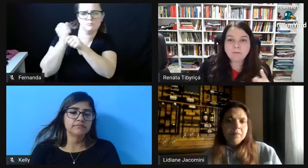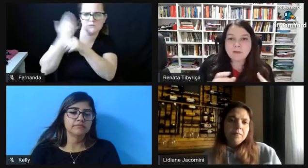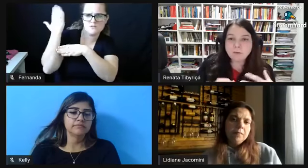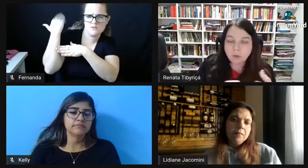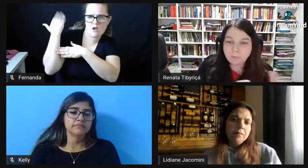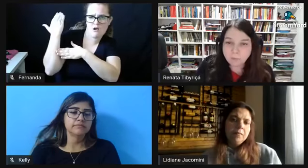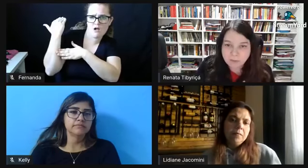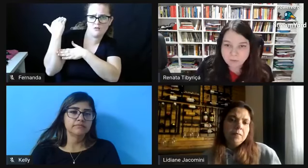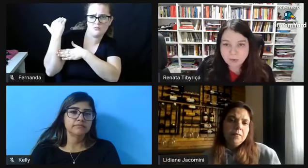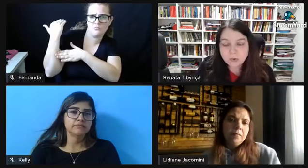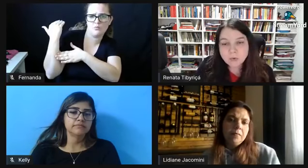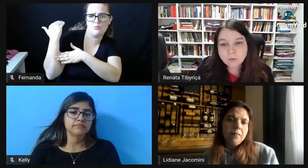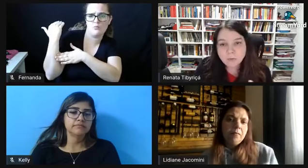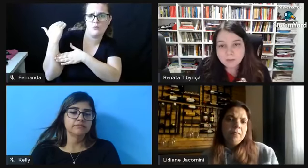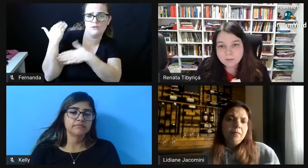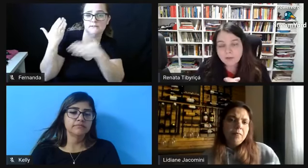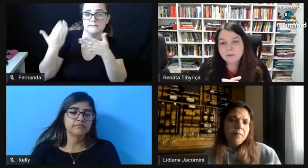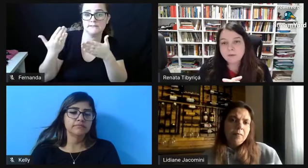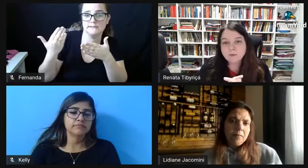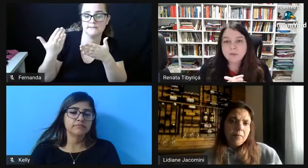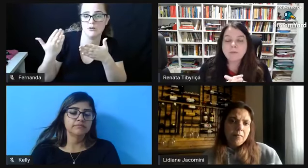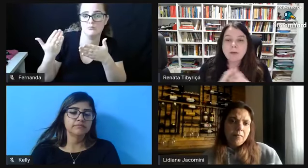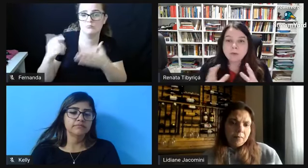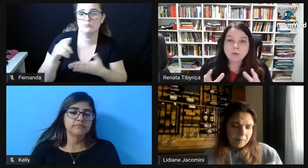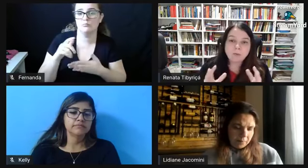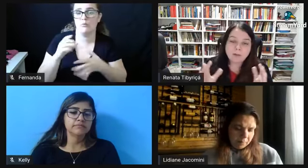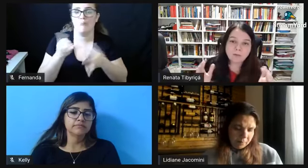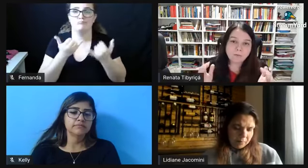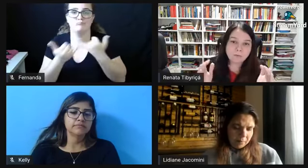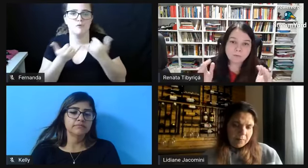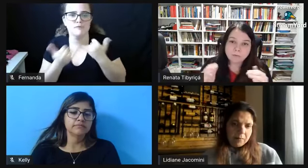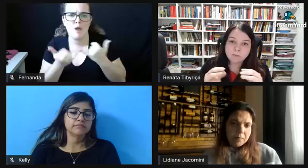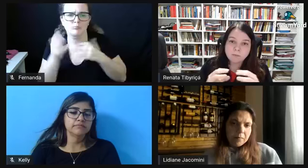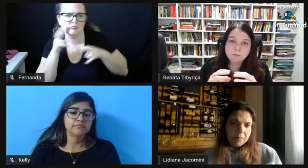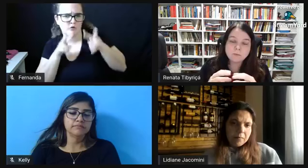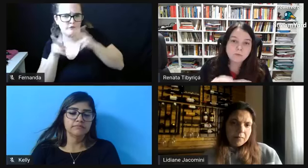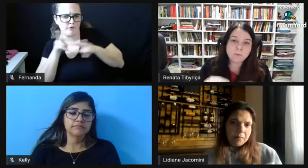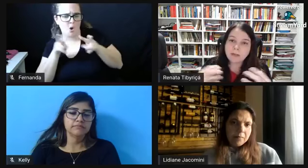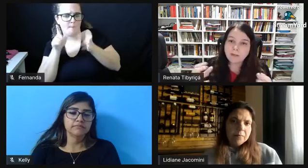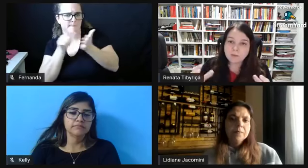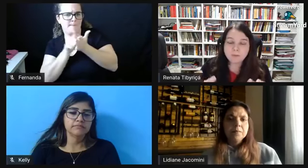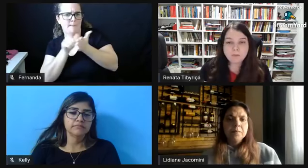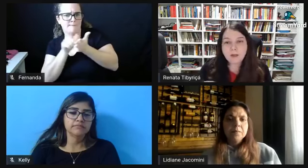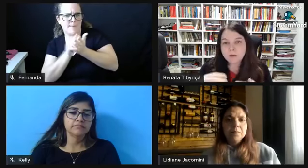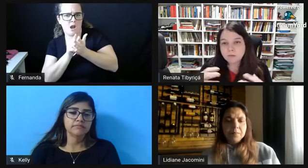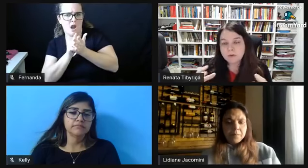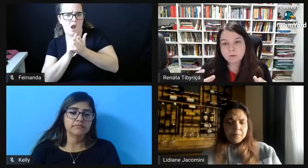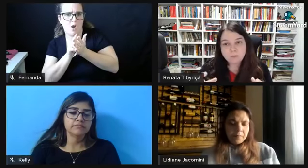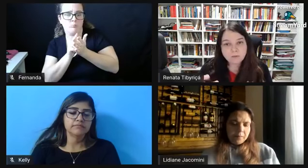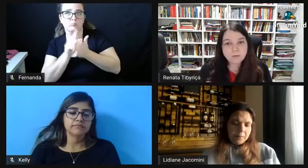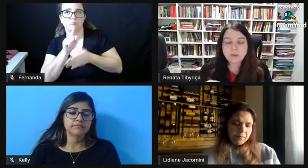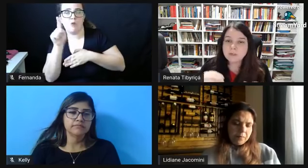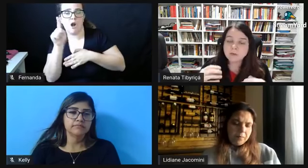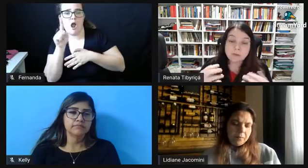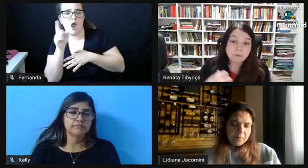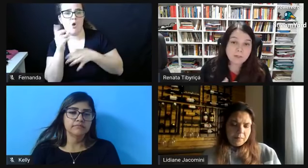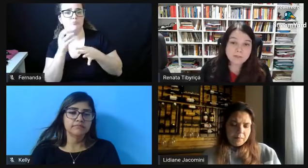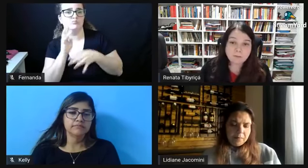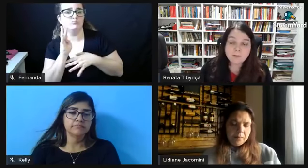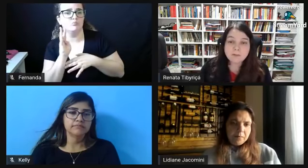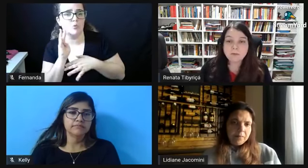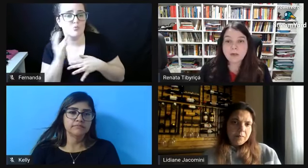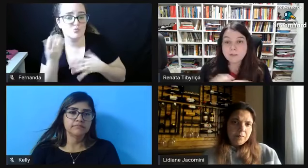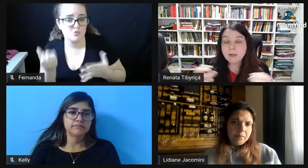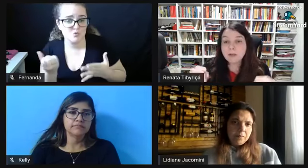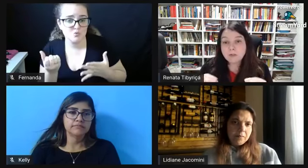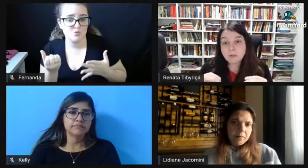pacificação vinha só por meio de súmula, né? Então tinha uma súmula que o Supremo Tribunal, o Superior Tribunal de Justiça, os tribunais